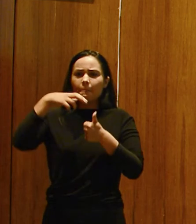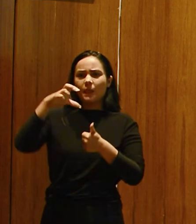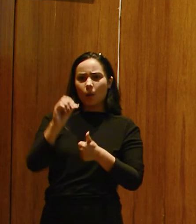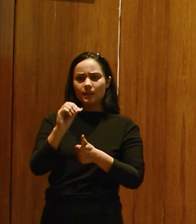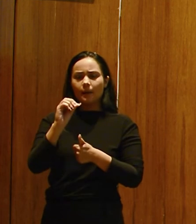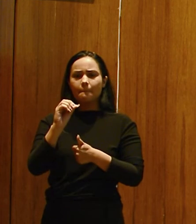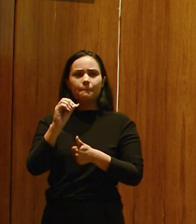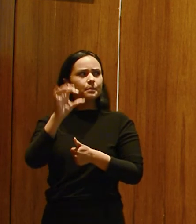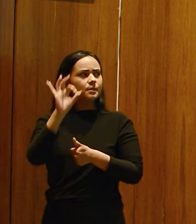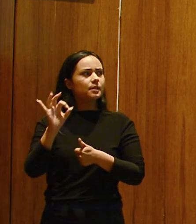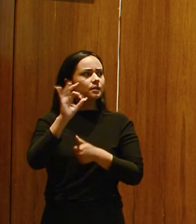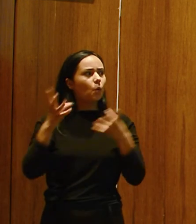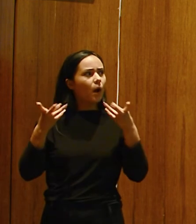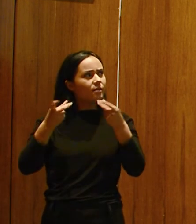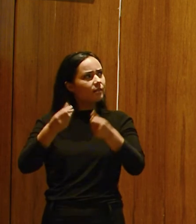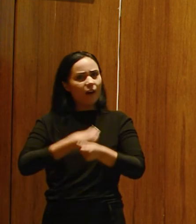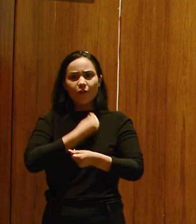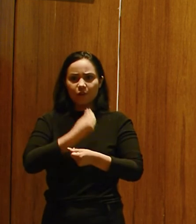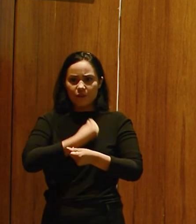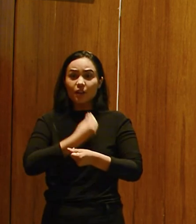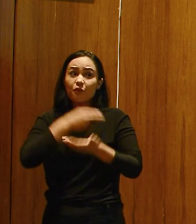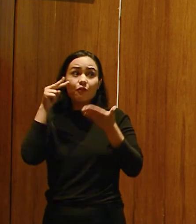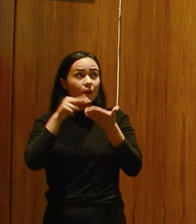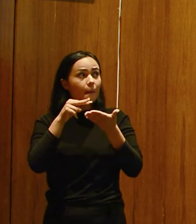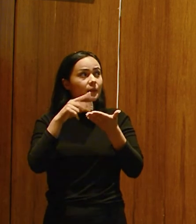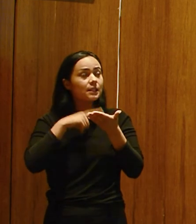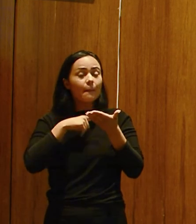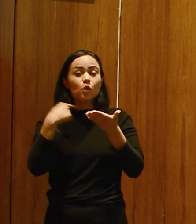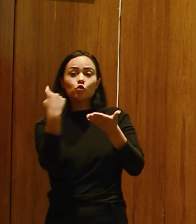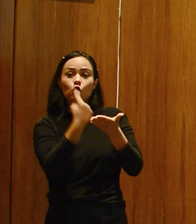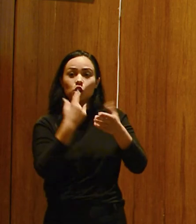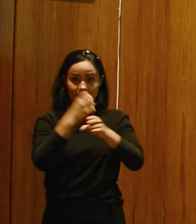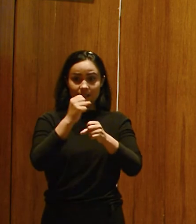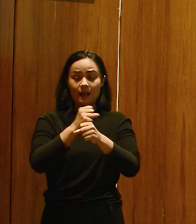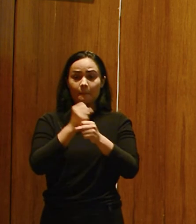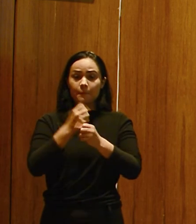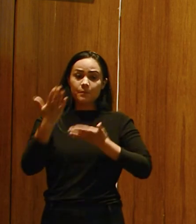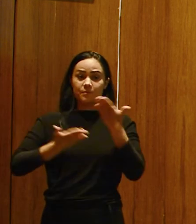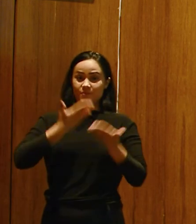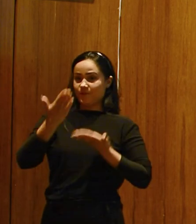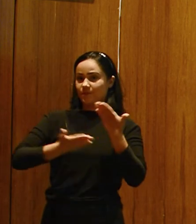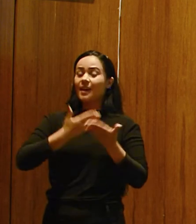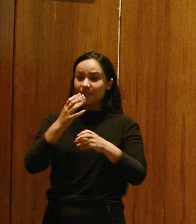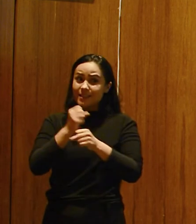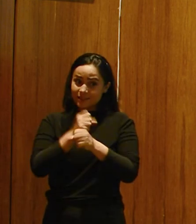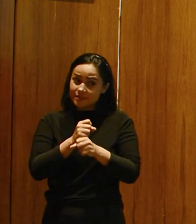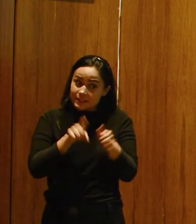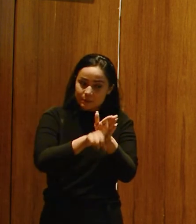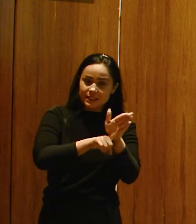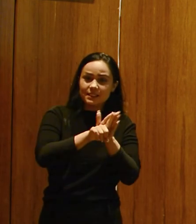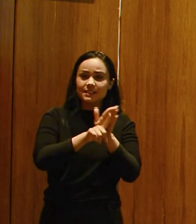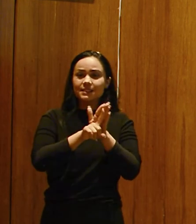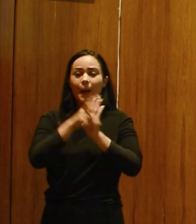vida desses indivíduos. Então, nós vemos que o nosso resultado está corroborando com os resultados das pesquisas,